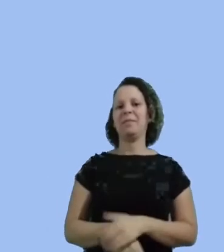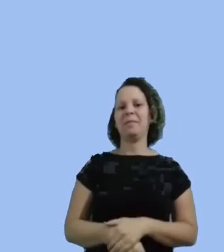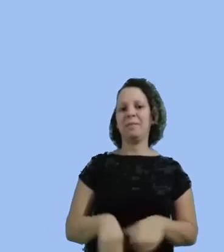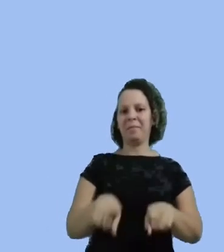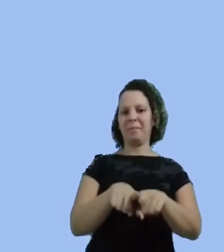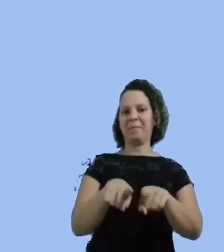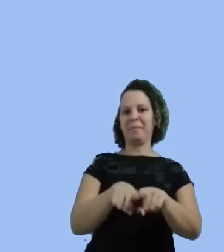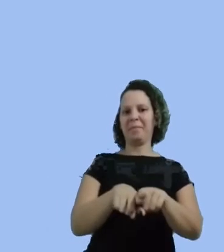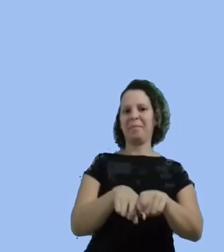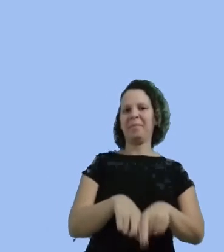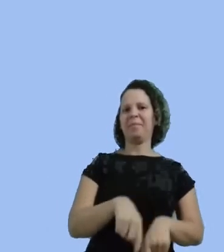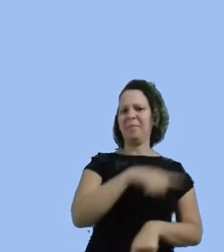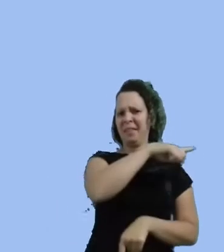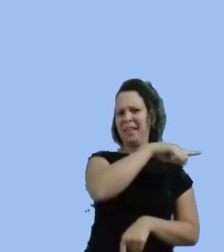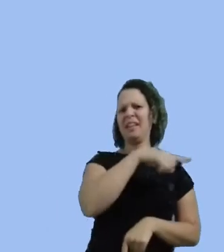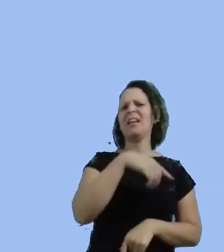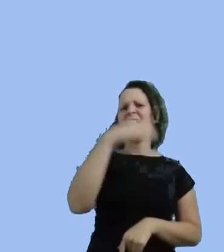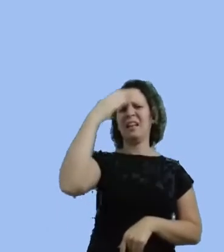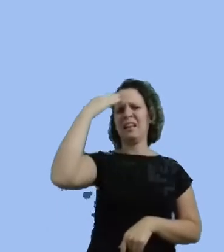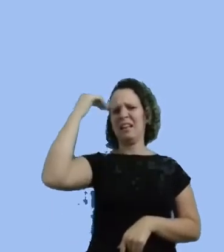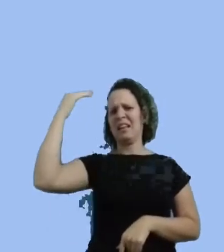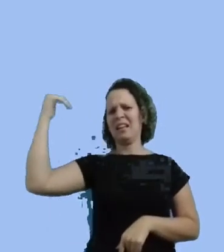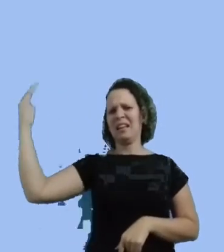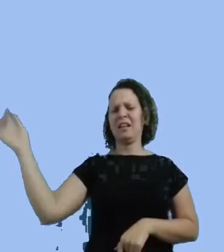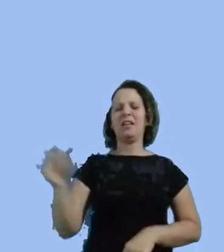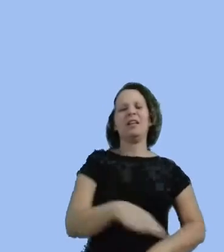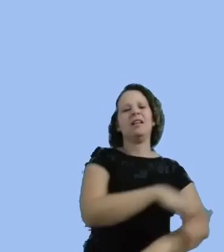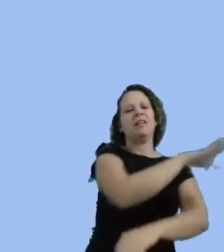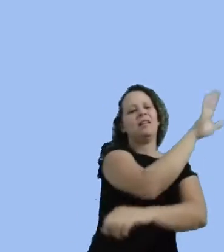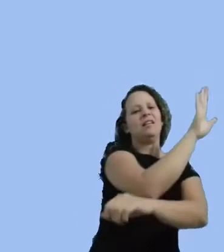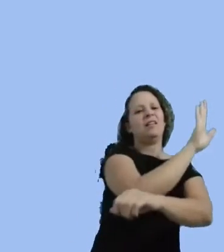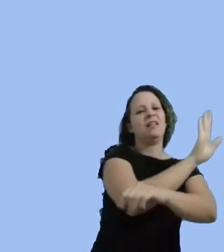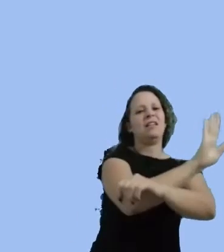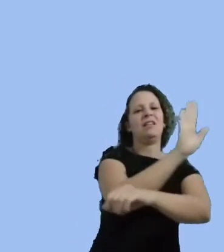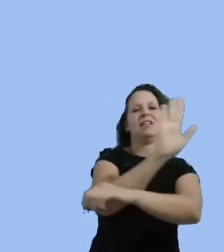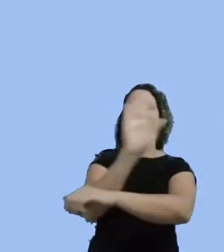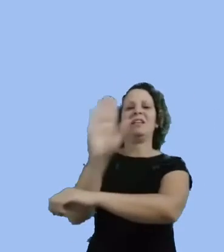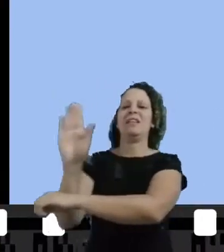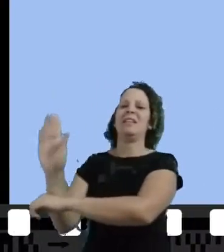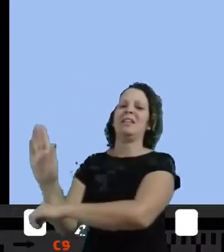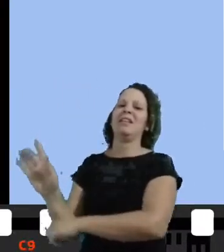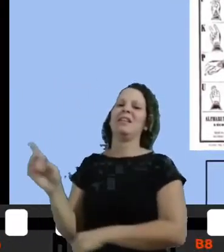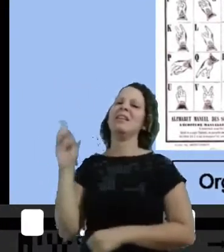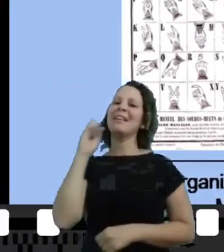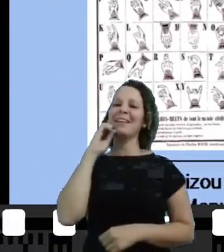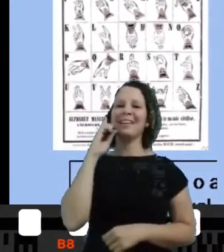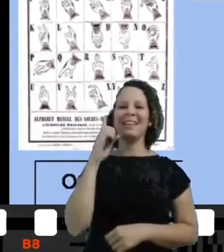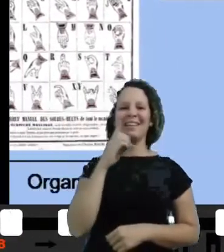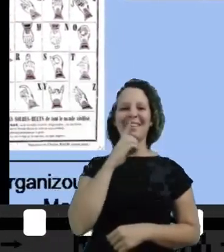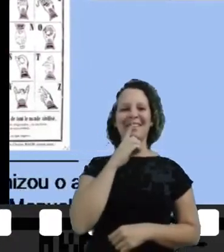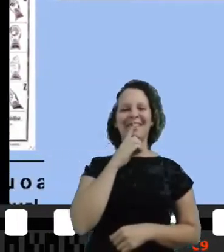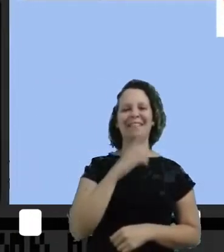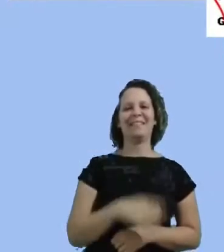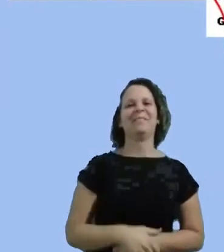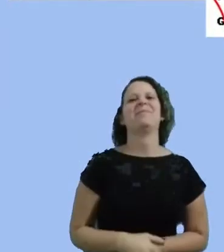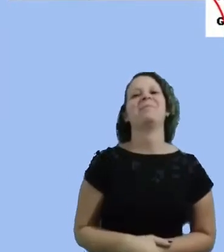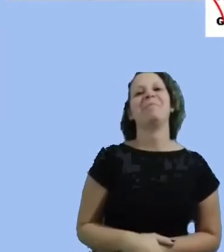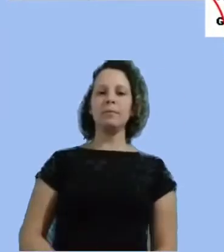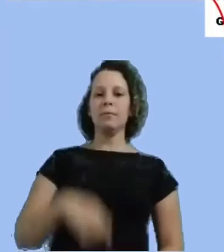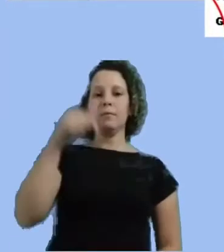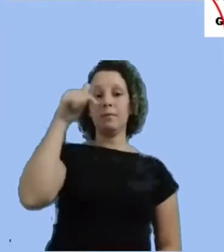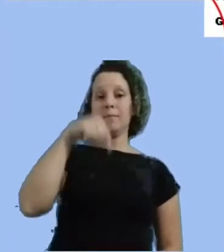E também ensinava-os a escrever. Ele ficou muito famoso por ajudar os surdos.